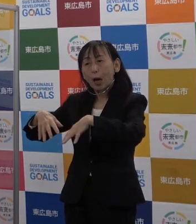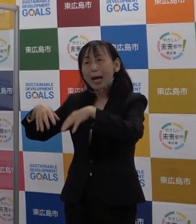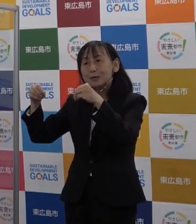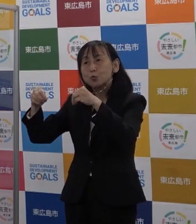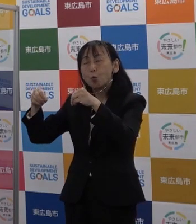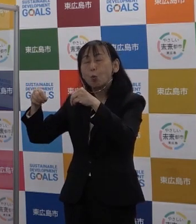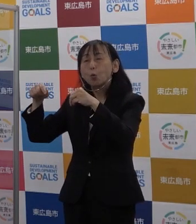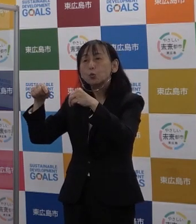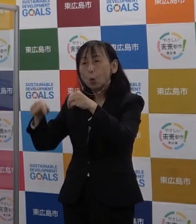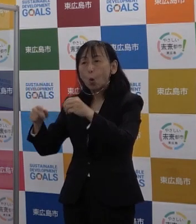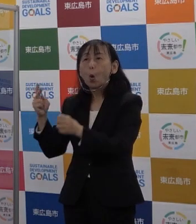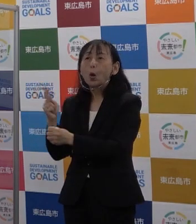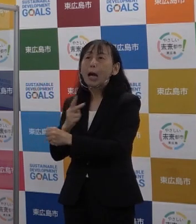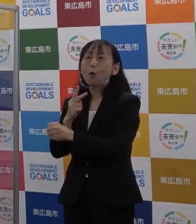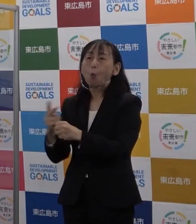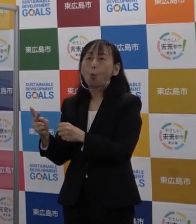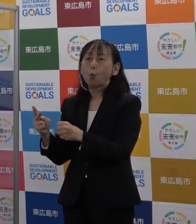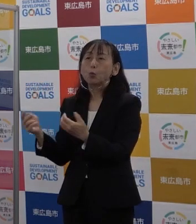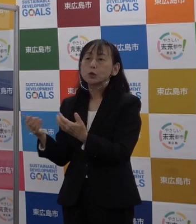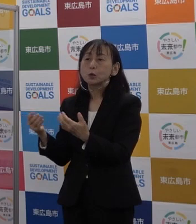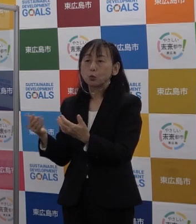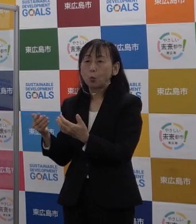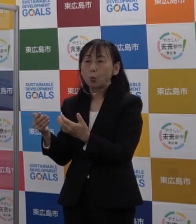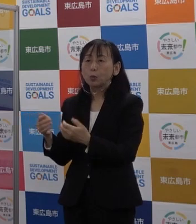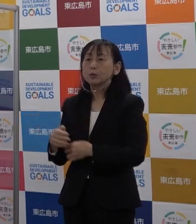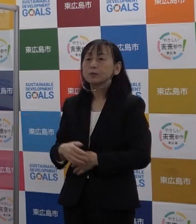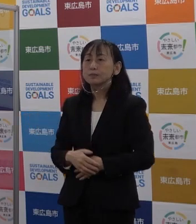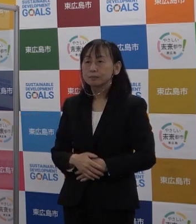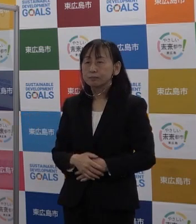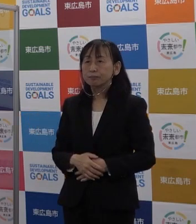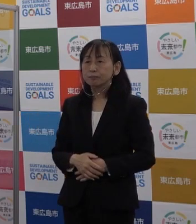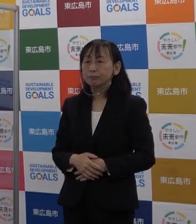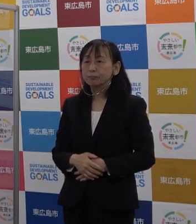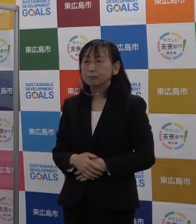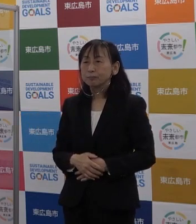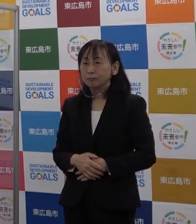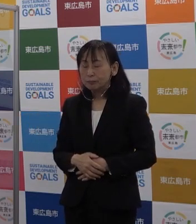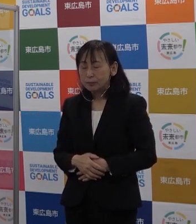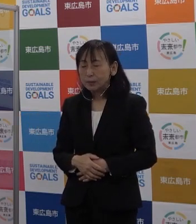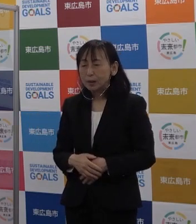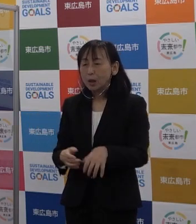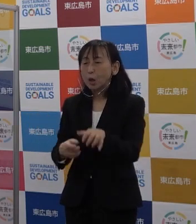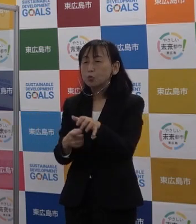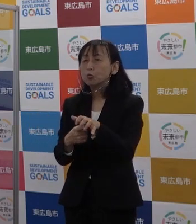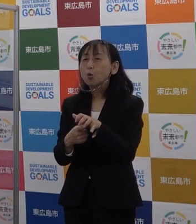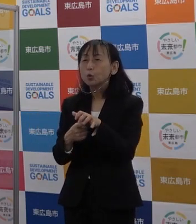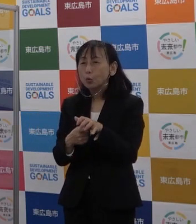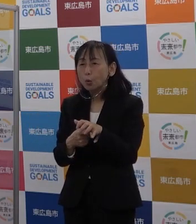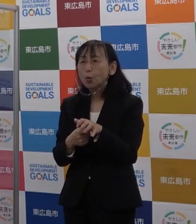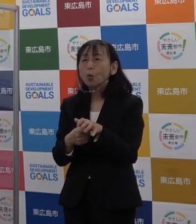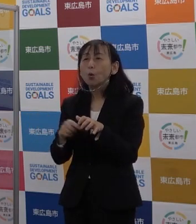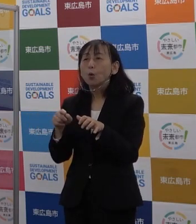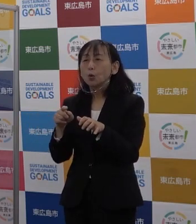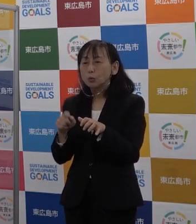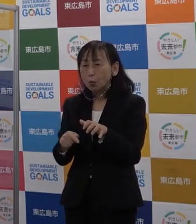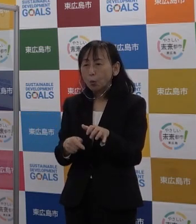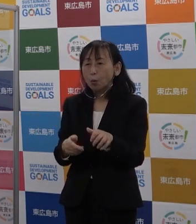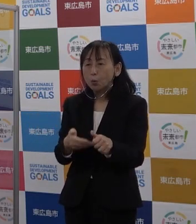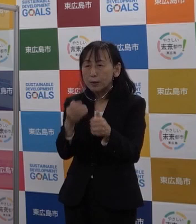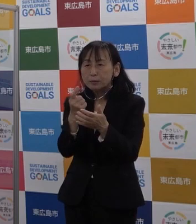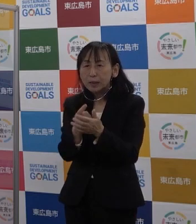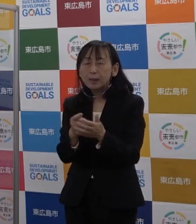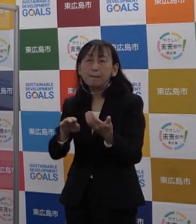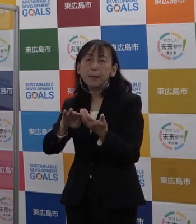業ということで、まあ、6次化というんでしょうか、まあ、そういう農業の6次化的な仕事もあると。アイトライさん